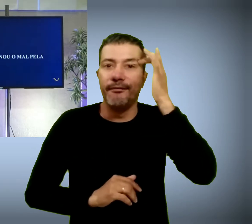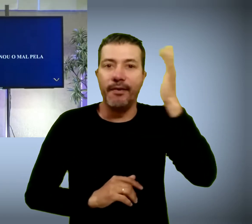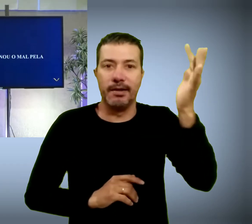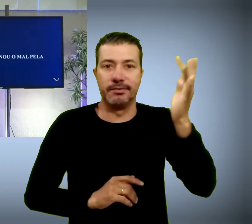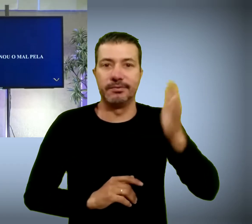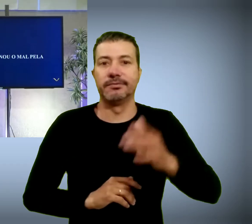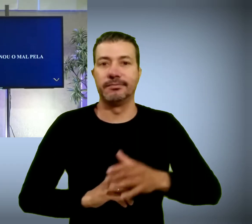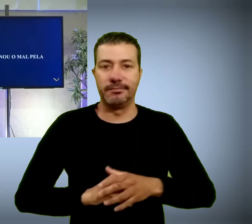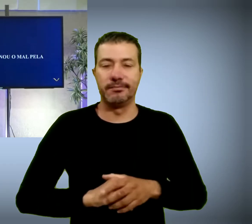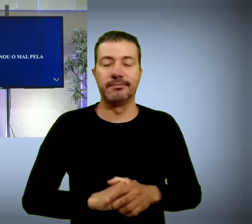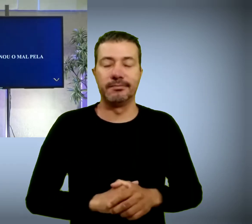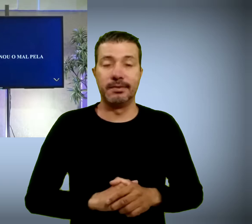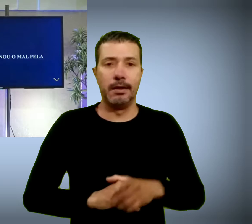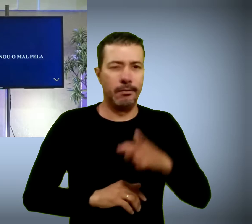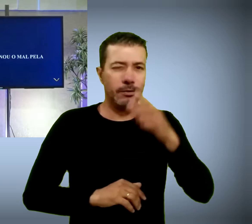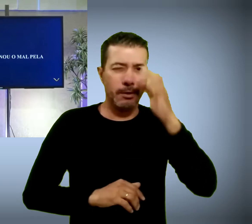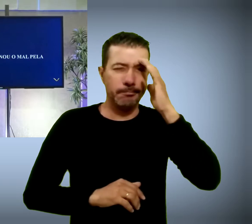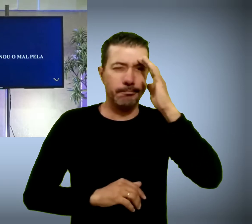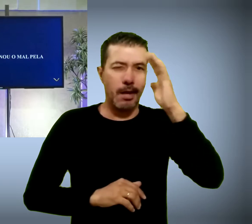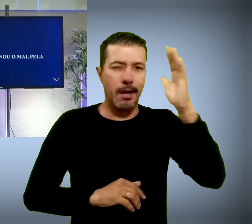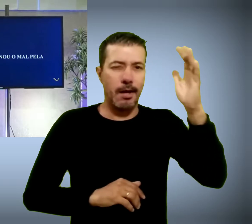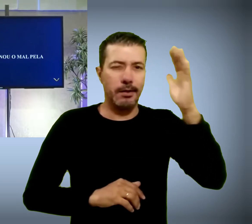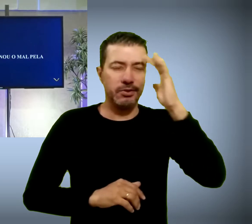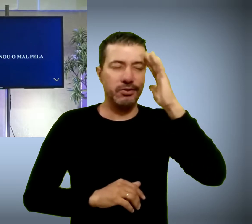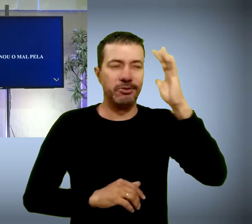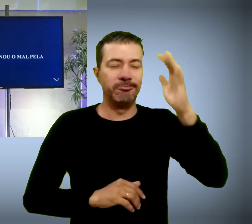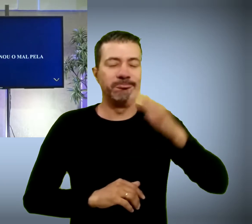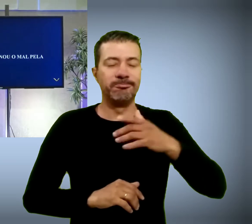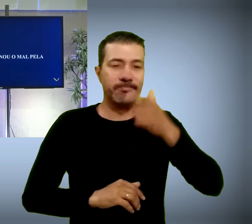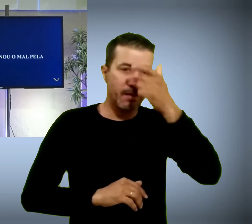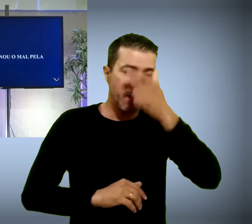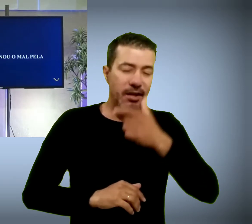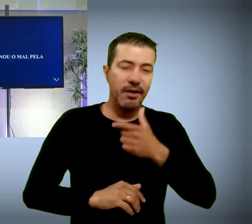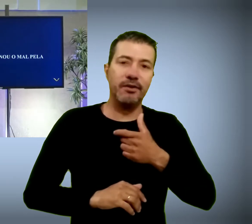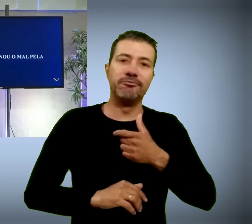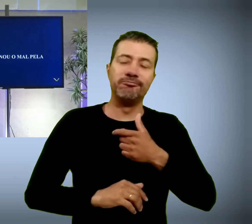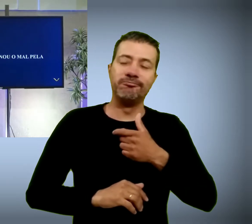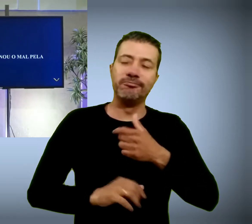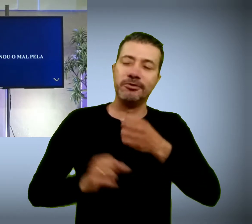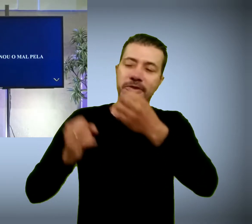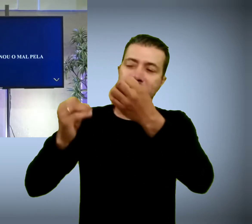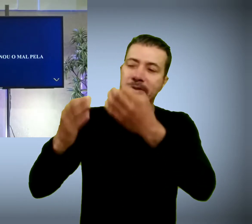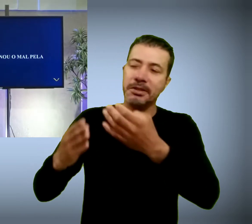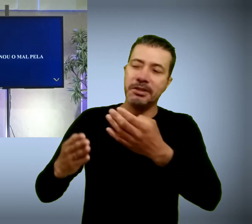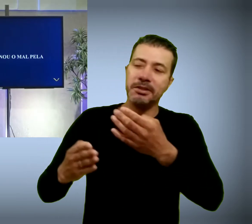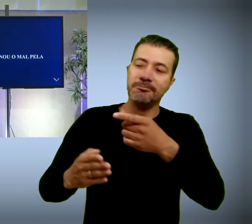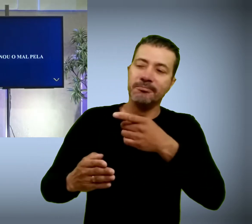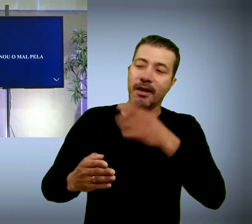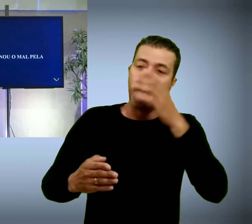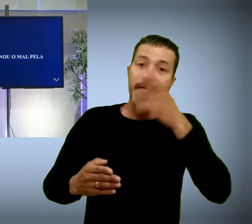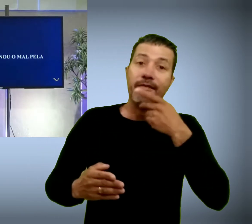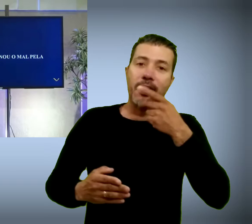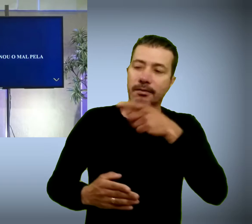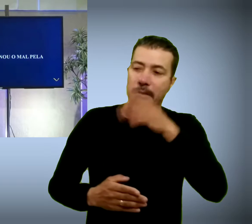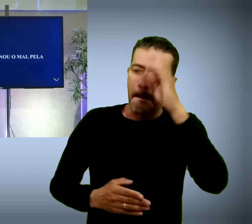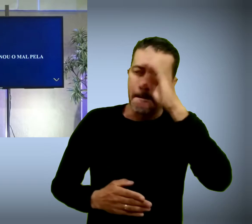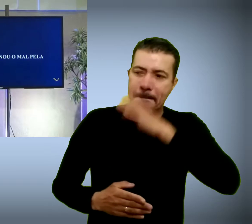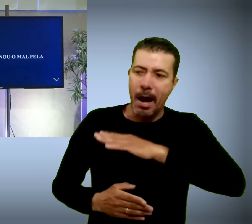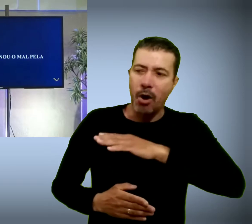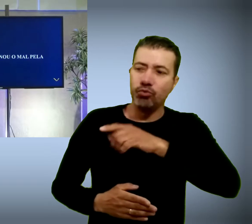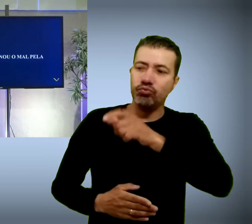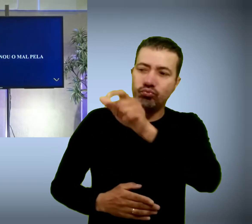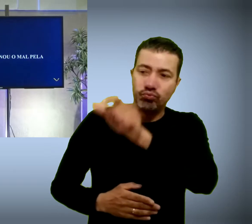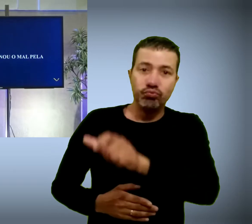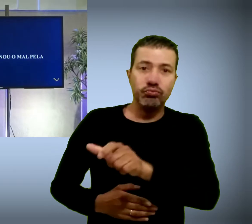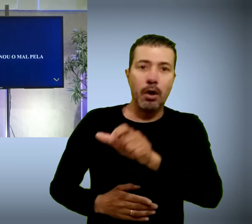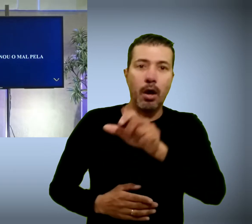ainda, não é? Imagina que eu fale mal do Roger, que vocês conhecem bem já. E eu falo